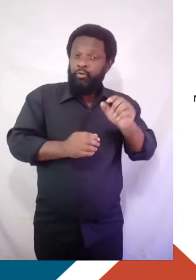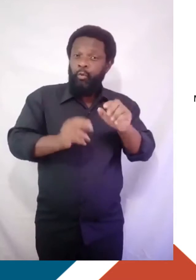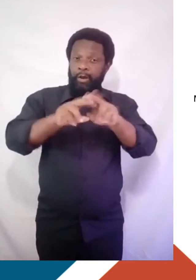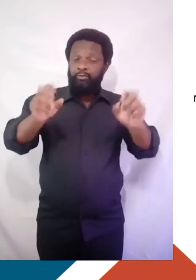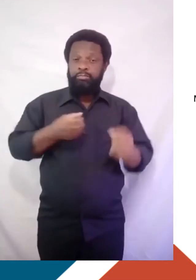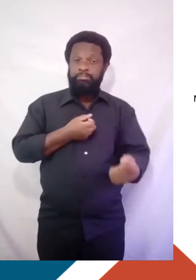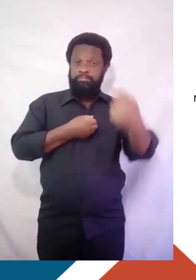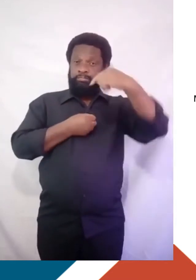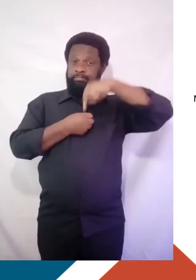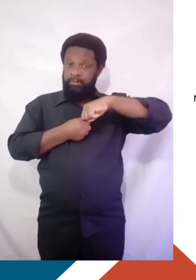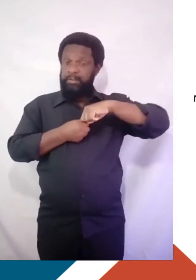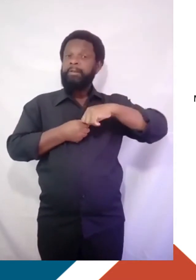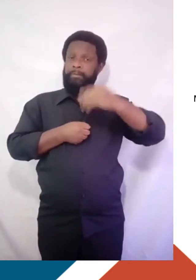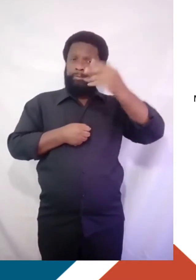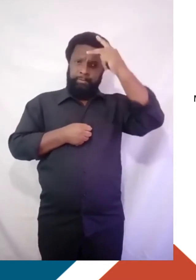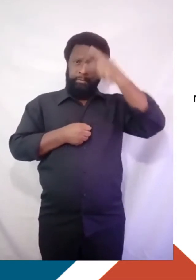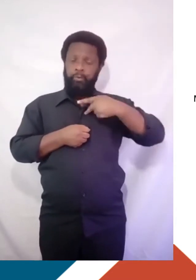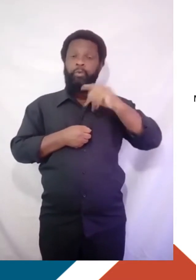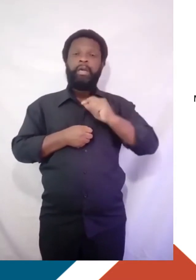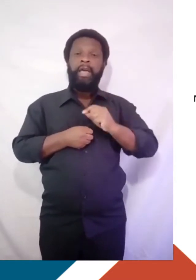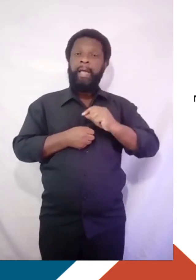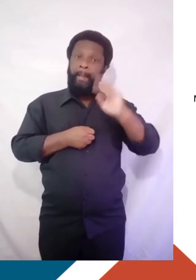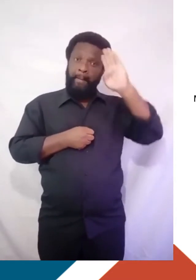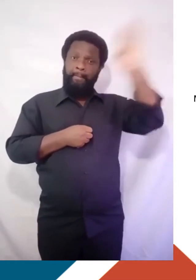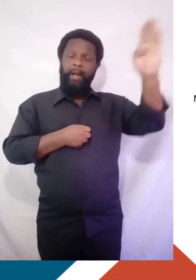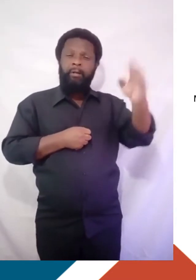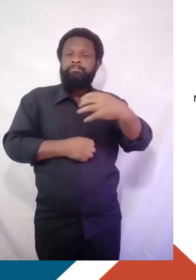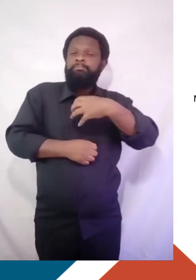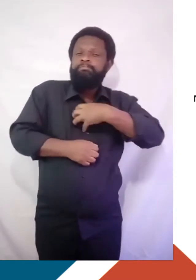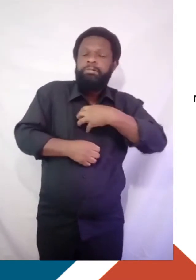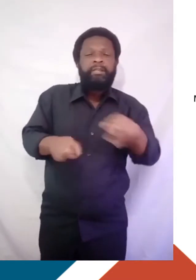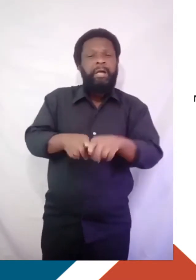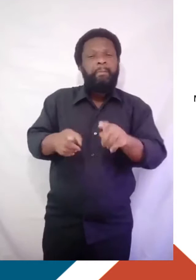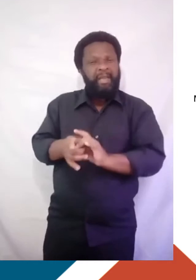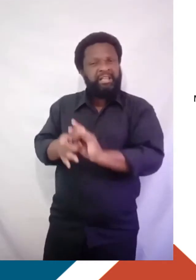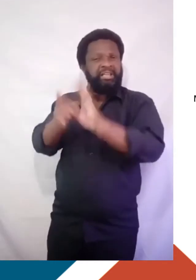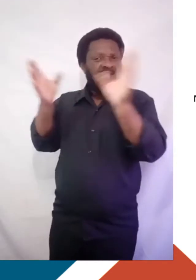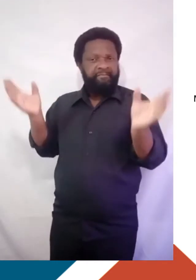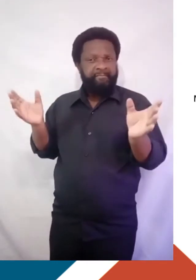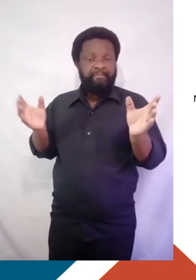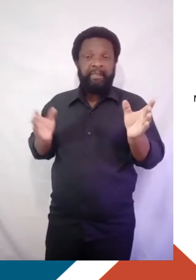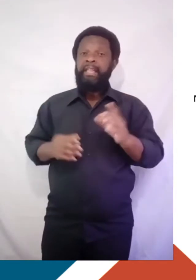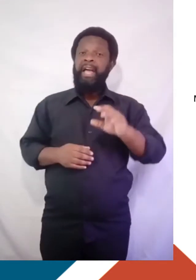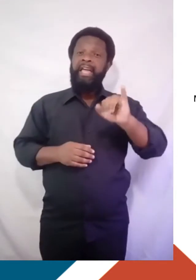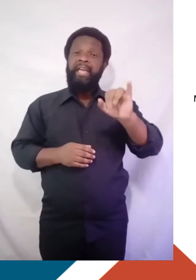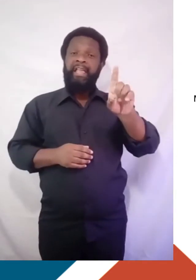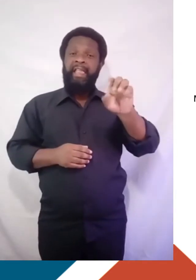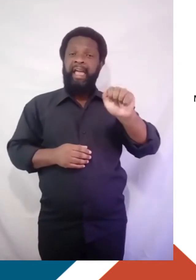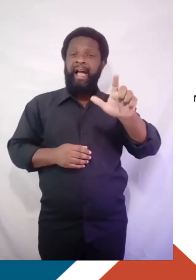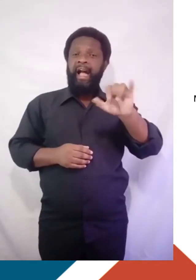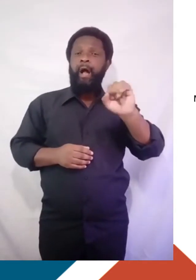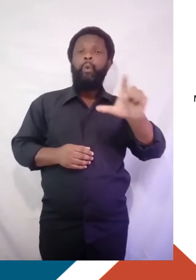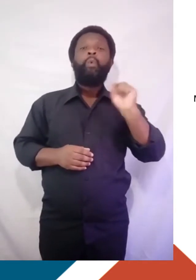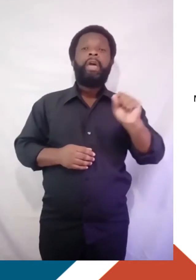se ramifica em outras características: a idealização, o sentimentalismo e a liberdade formal. A idealização relaciona-se